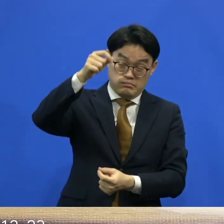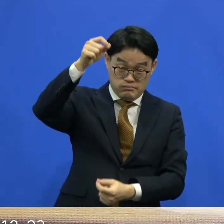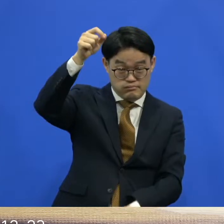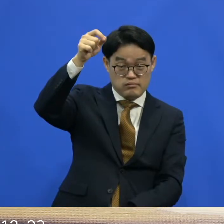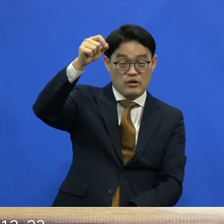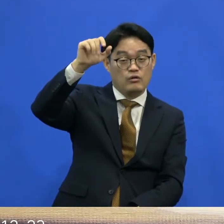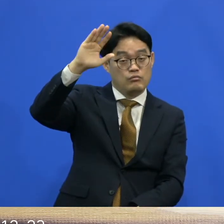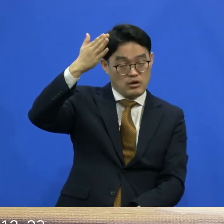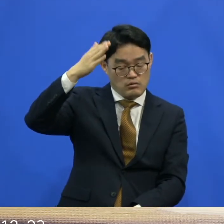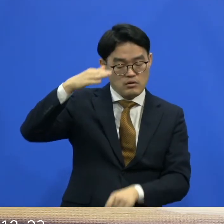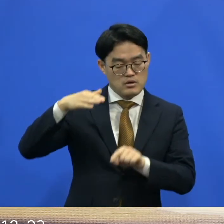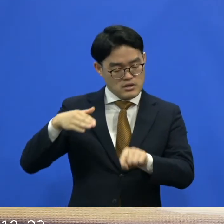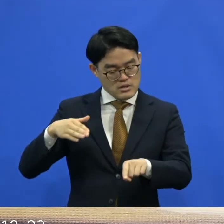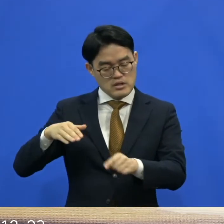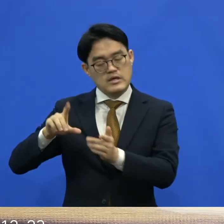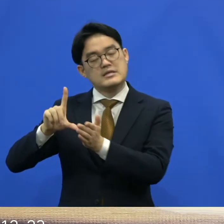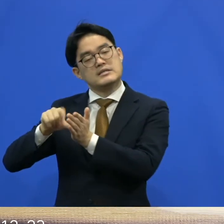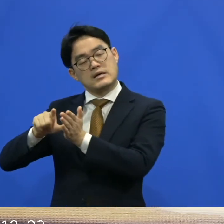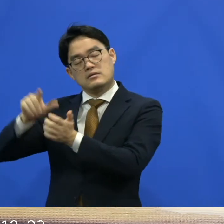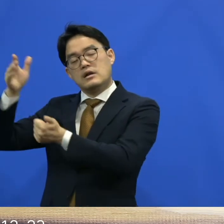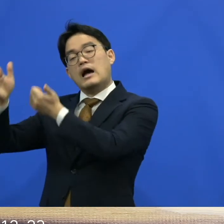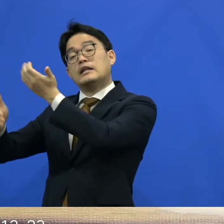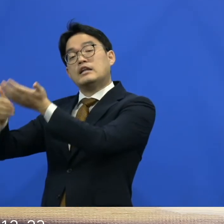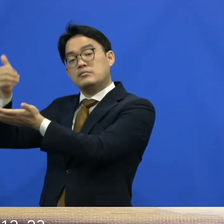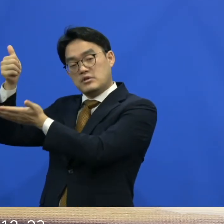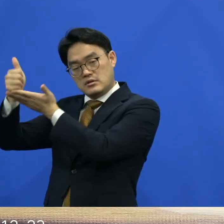하나님은 허락하고 있다는 거죠.